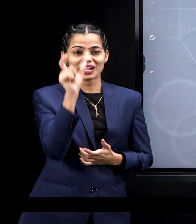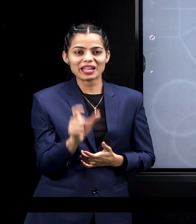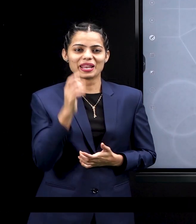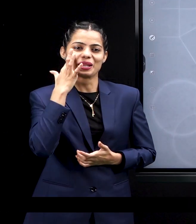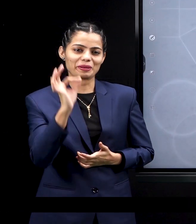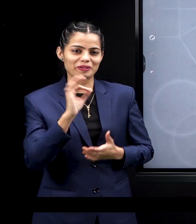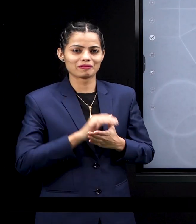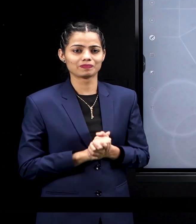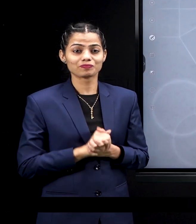முக்கிய வார்த்தைகள்: